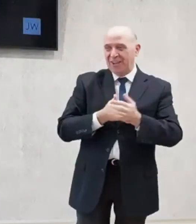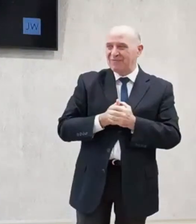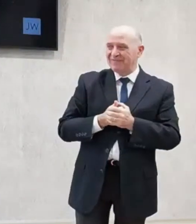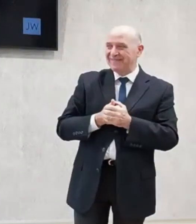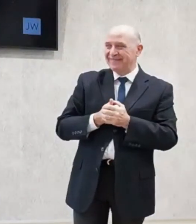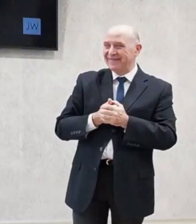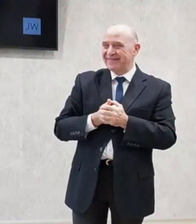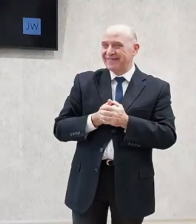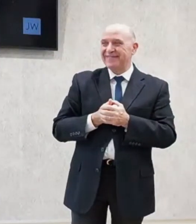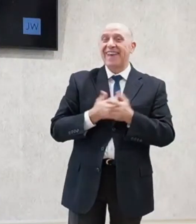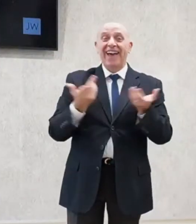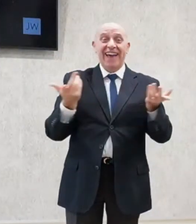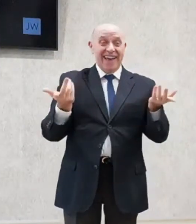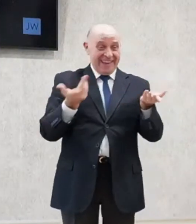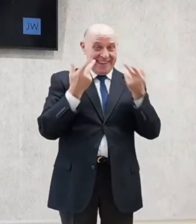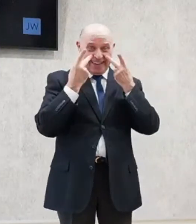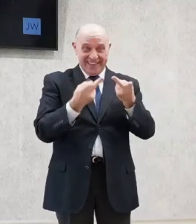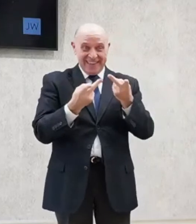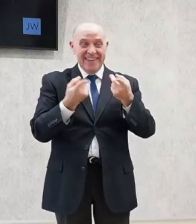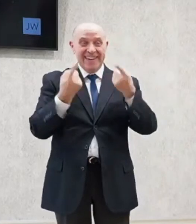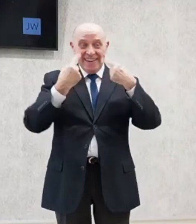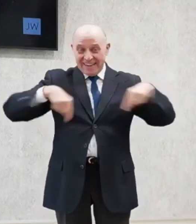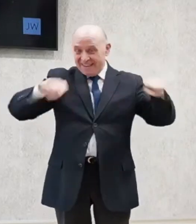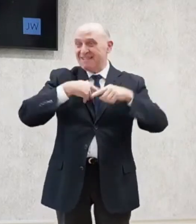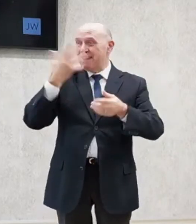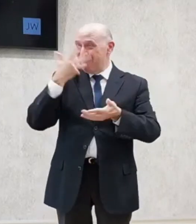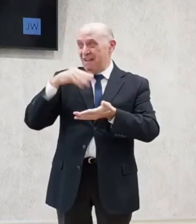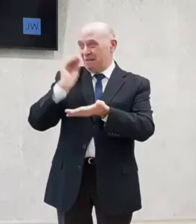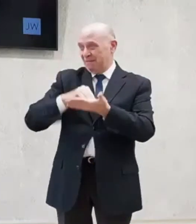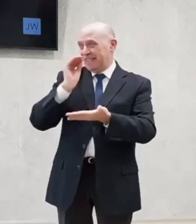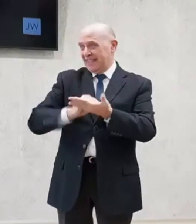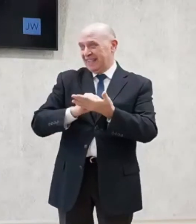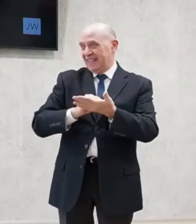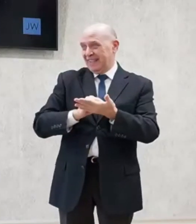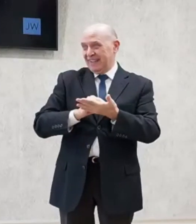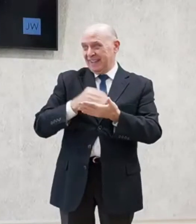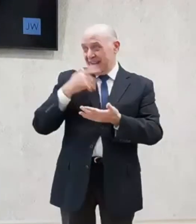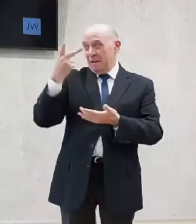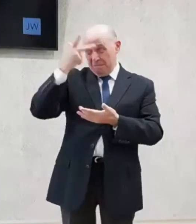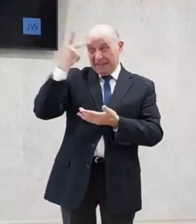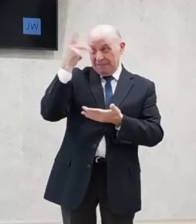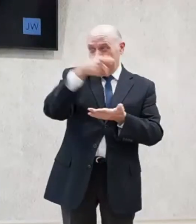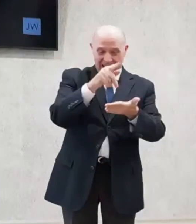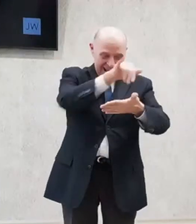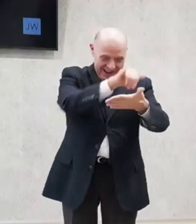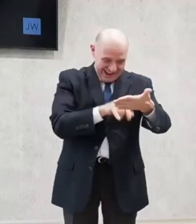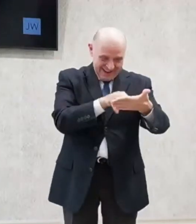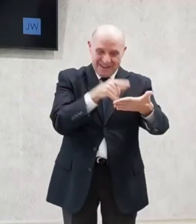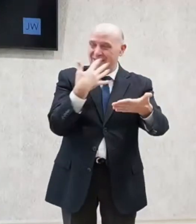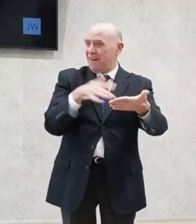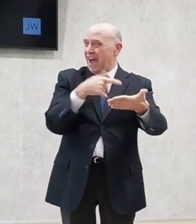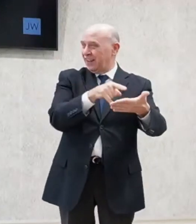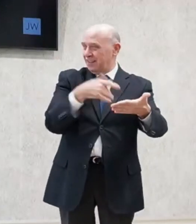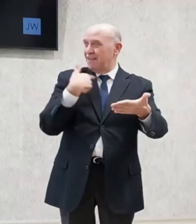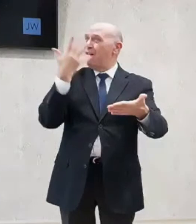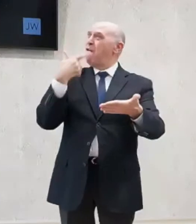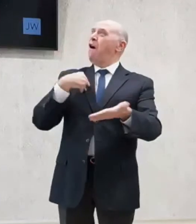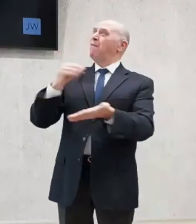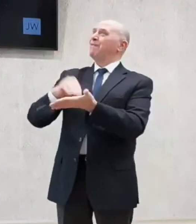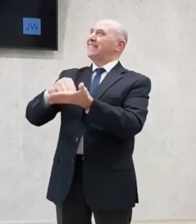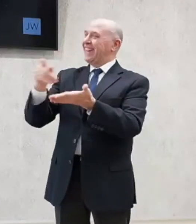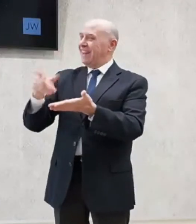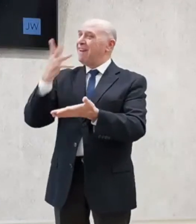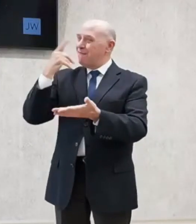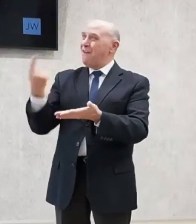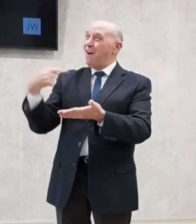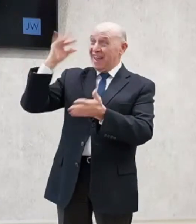e noi vogliamo esserci voi volete esserci vero Massimiliano lo ha dichiarato vorremmo abbracciare lì in quel